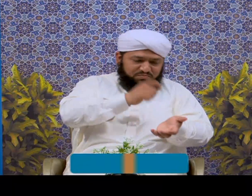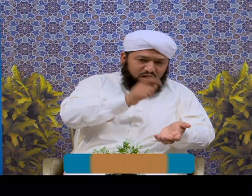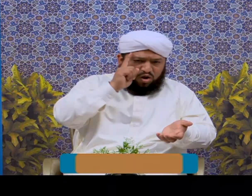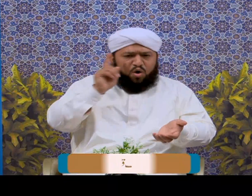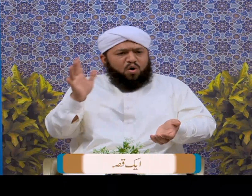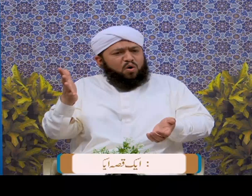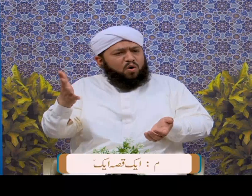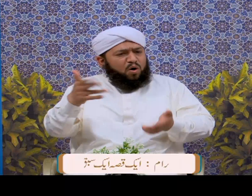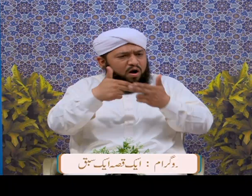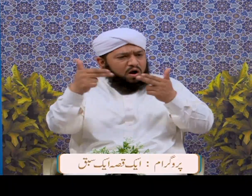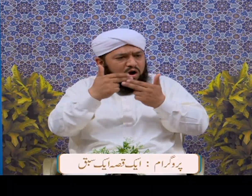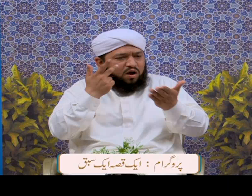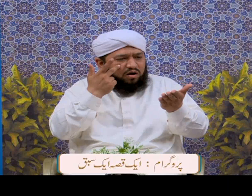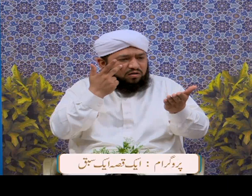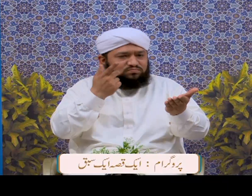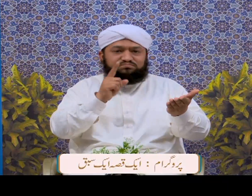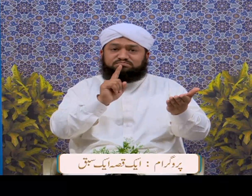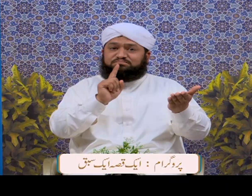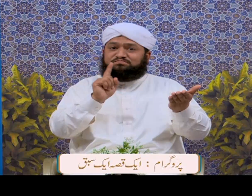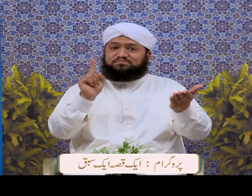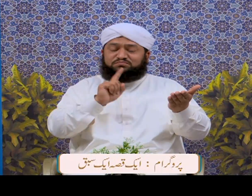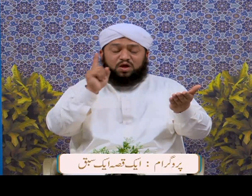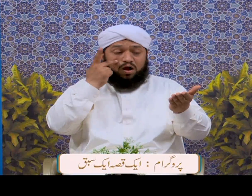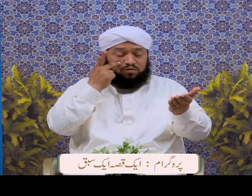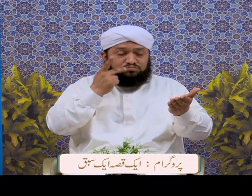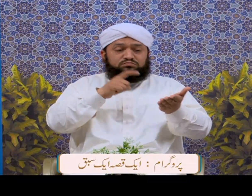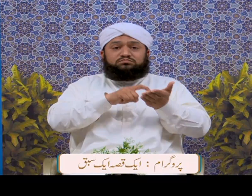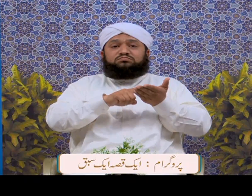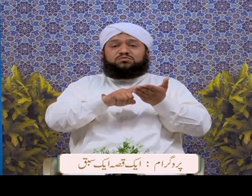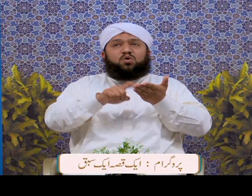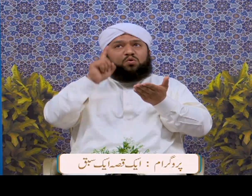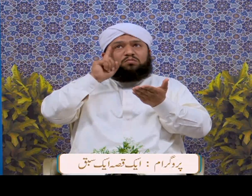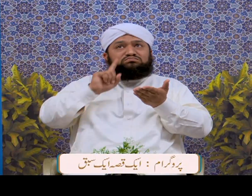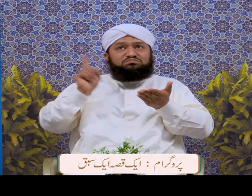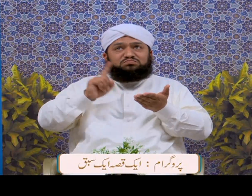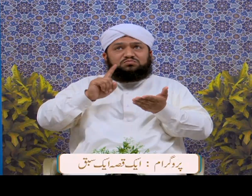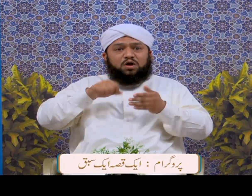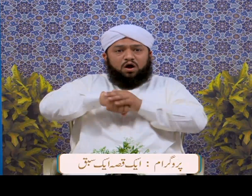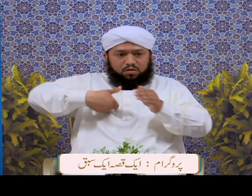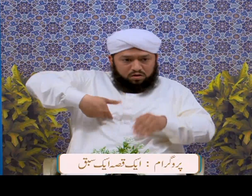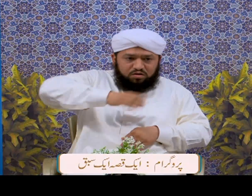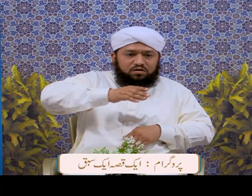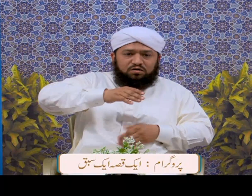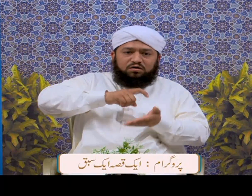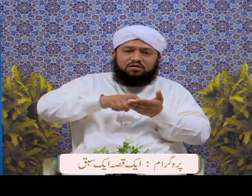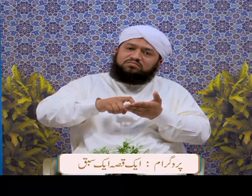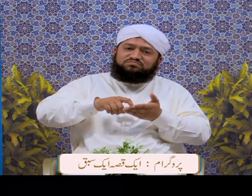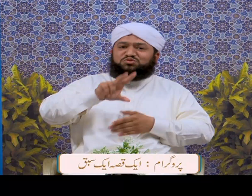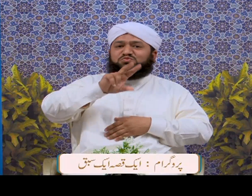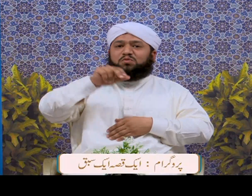وغیرہ کھیل نہ دیکھیے۔ جب انہیں دیکھنے کی اجازت نہیں تو کھیلنے کی اجازت کس طرح ہو سکتی ہے؟ ان میں بعض کھیل تو ایسے ہیں